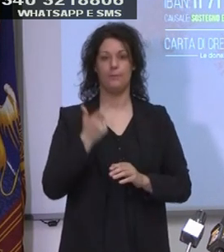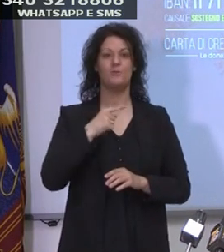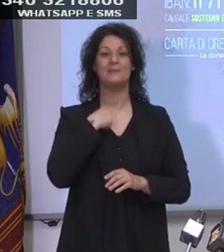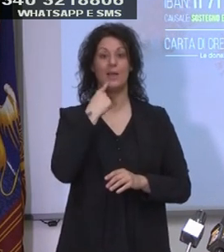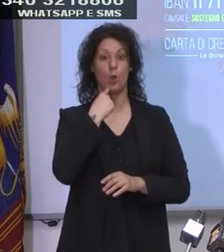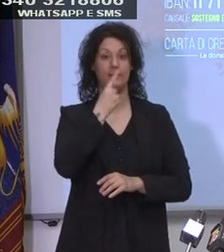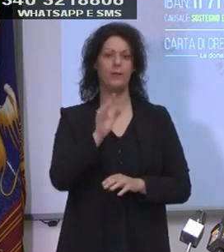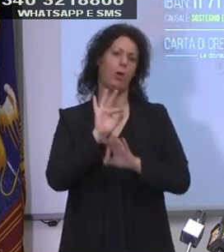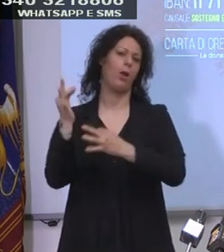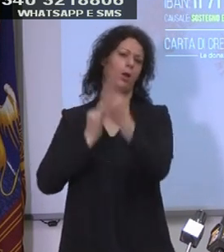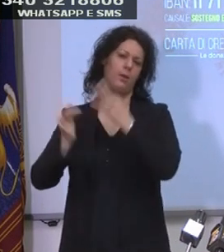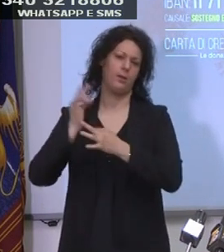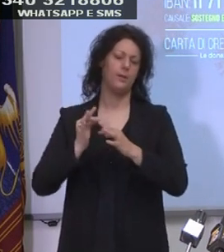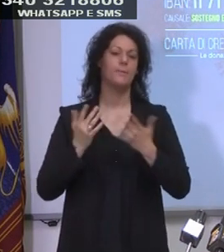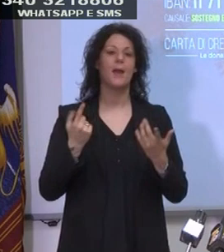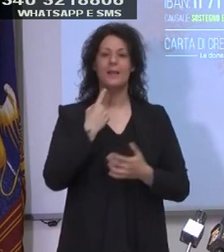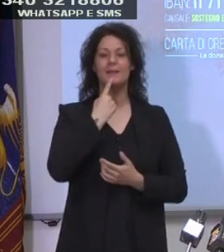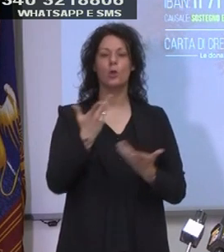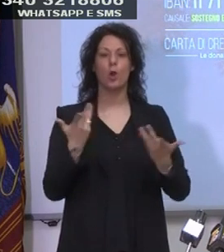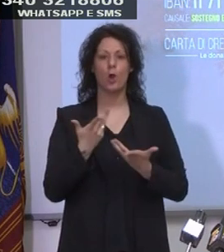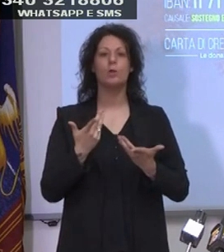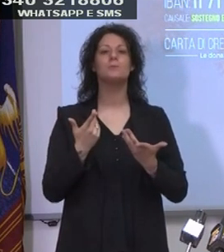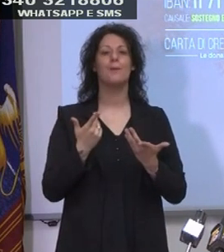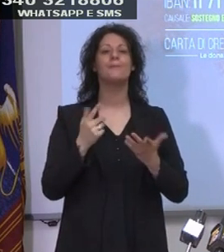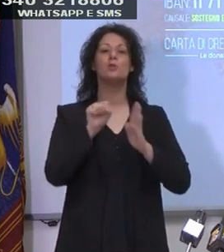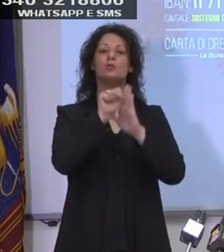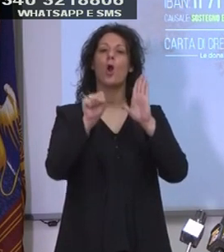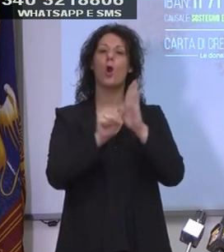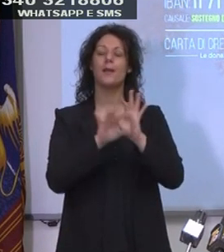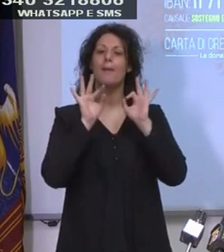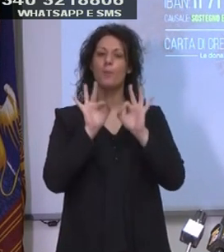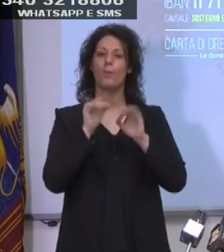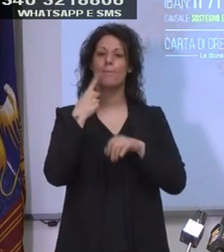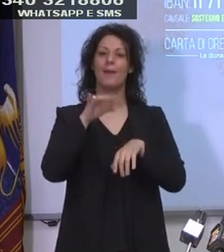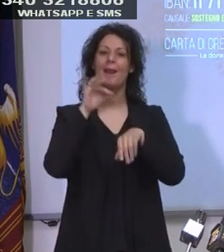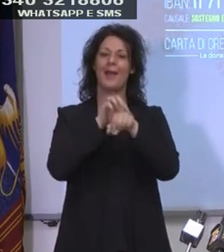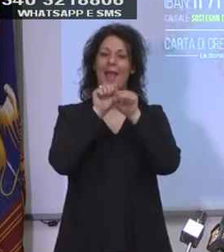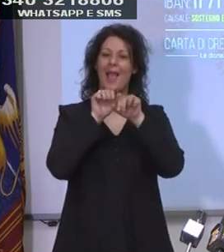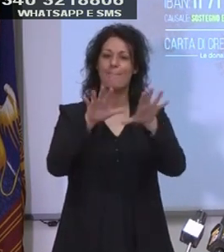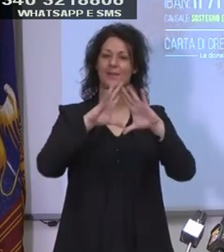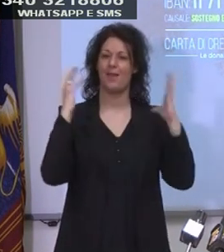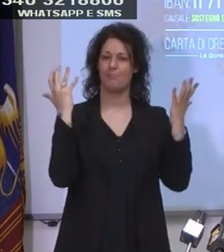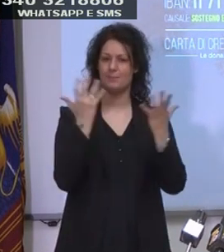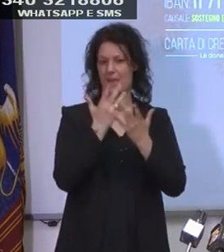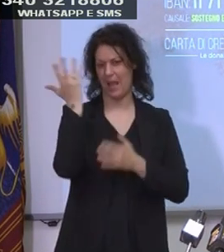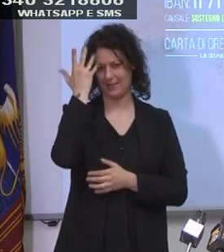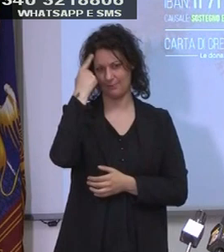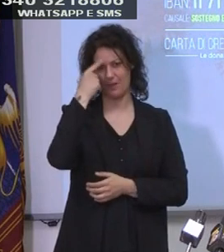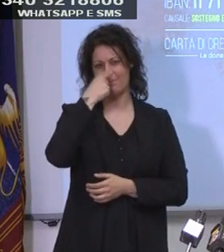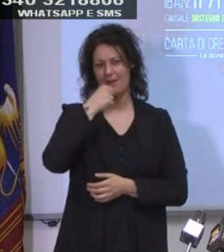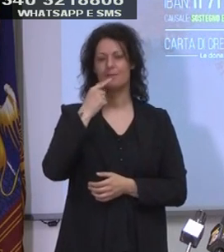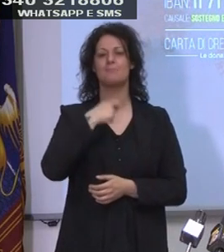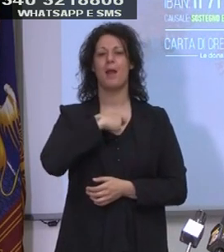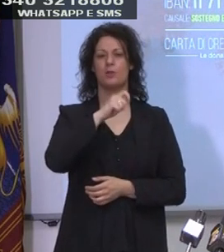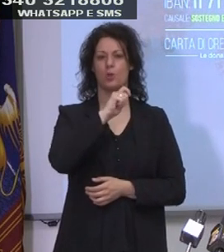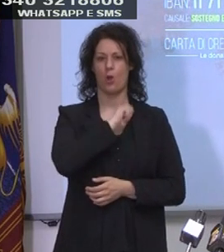Non te lo so dire, però la storia epidemiologica di molte di queste epidemie o pandemie, pensa alla spagnola, no? Si è presentata nel 2018